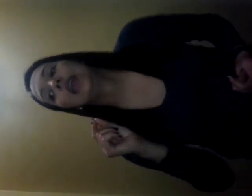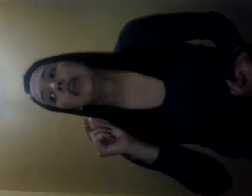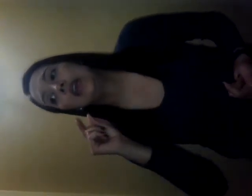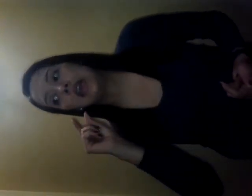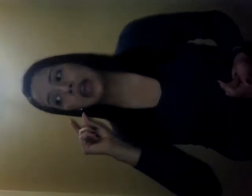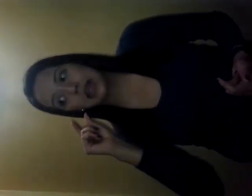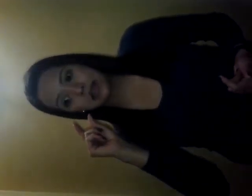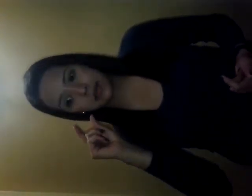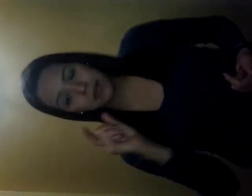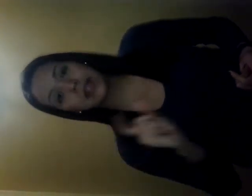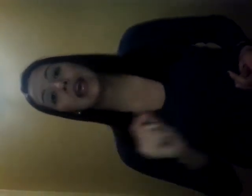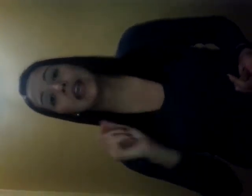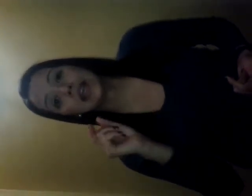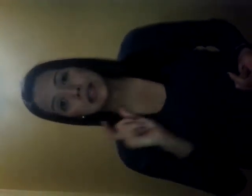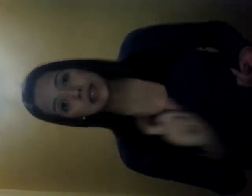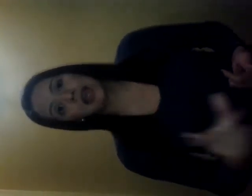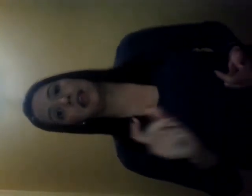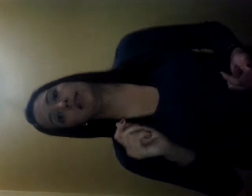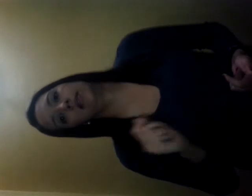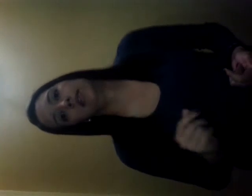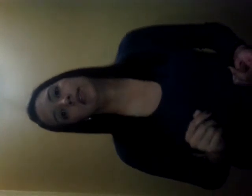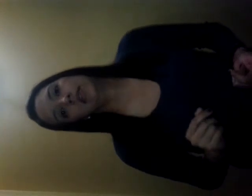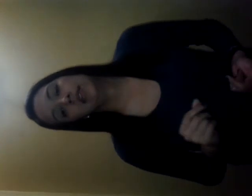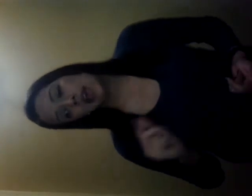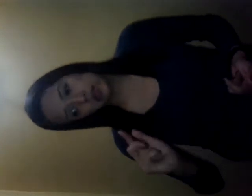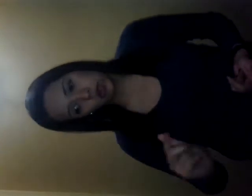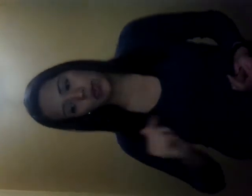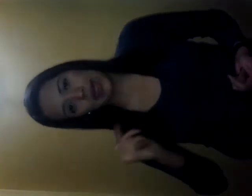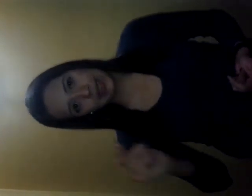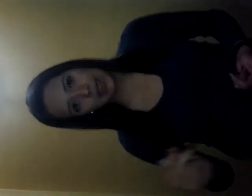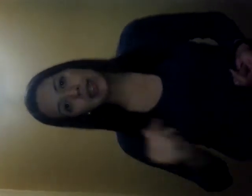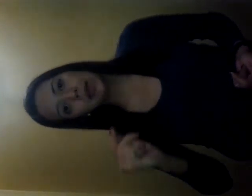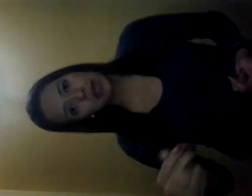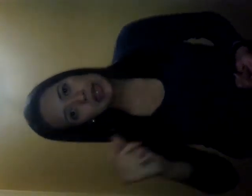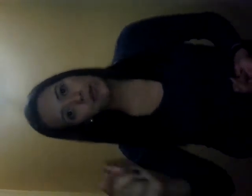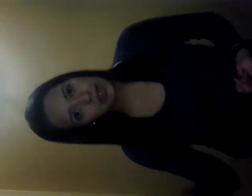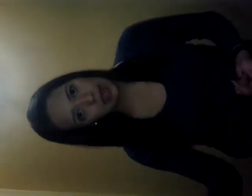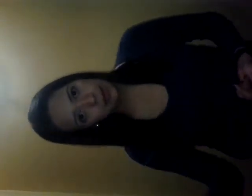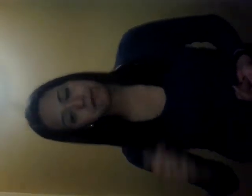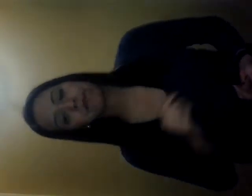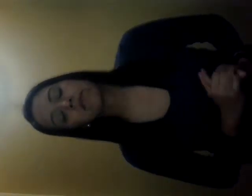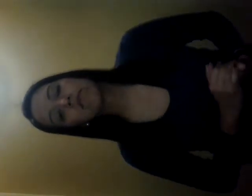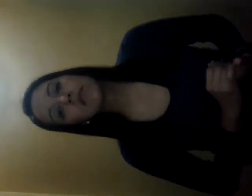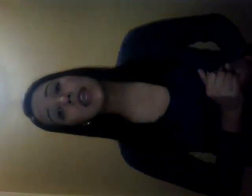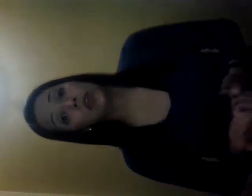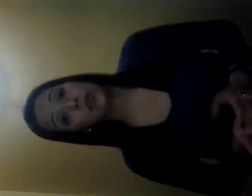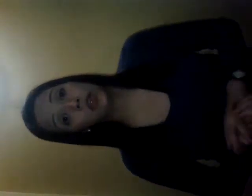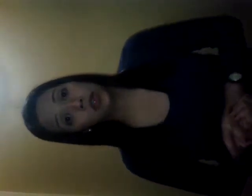metas alcanzadas sobre la técnica de manera individualizada. Esto ha sido todo.